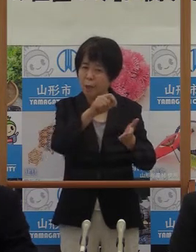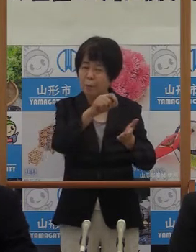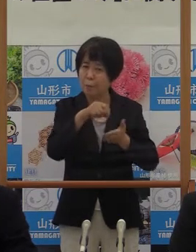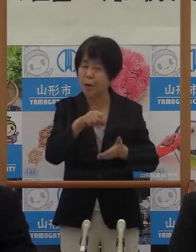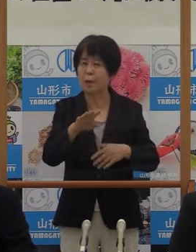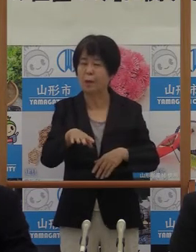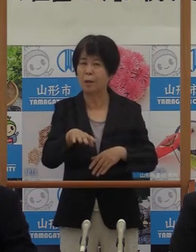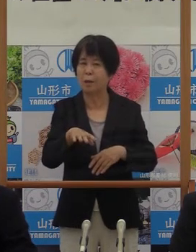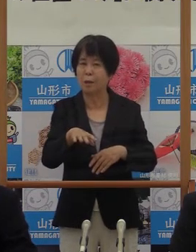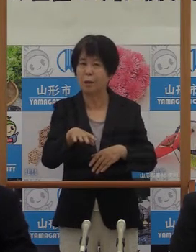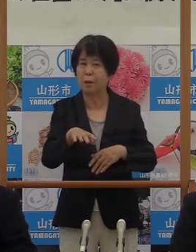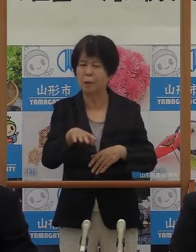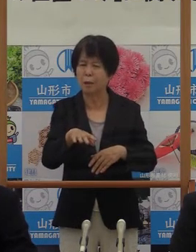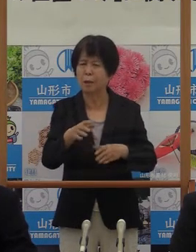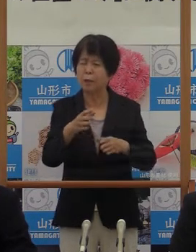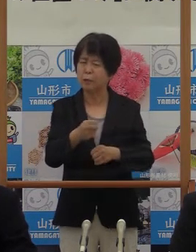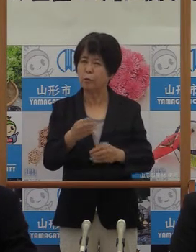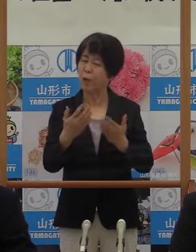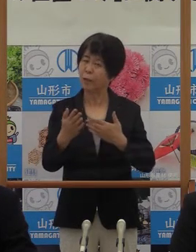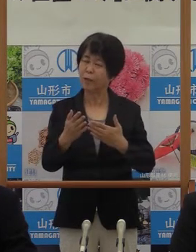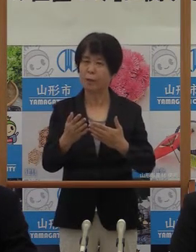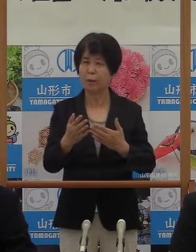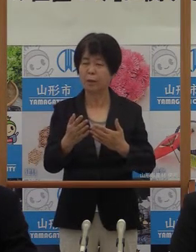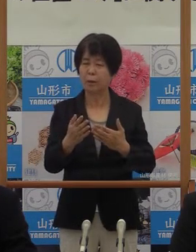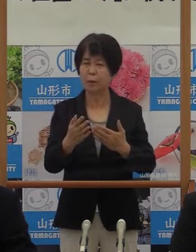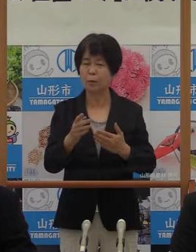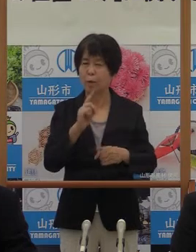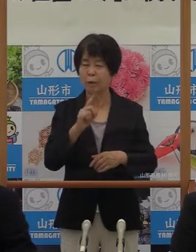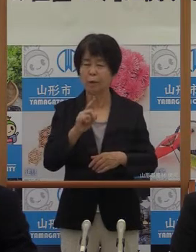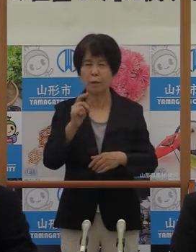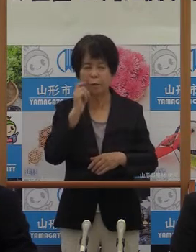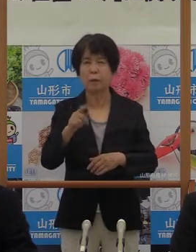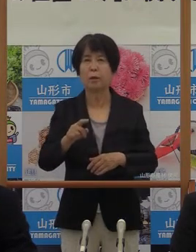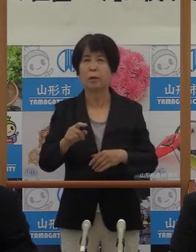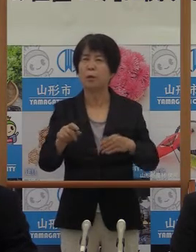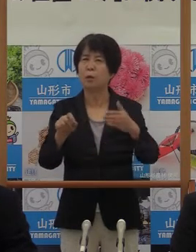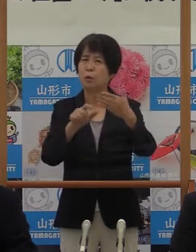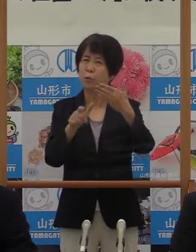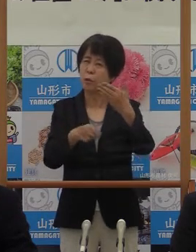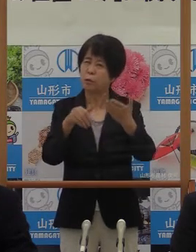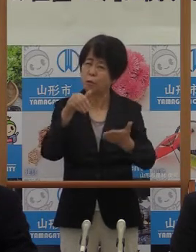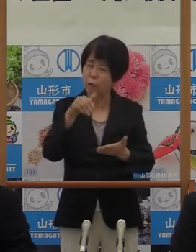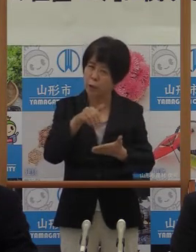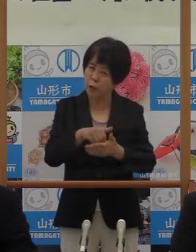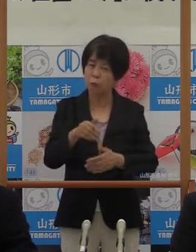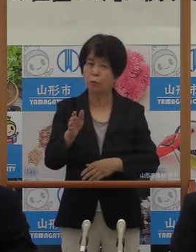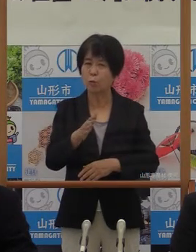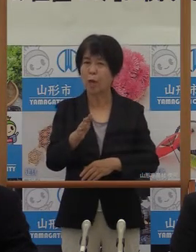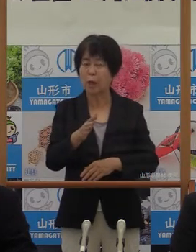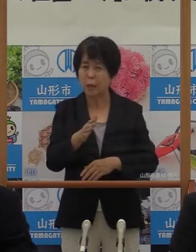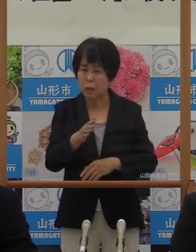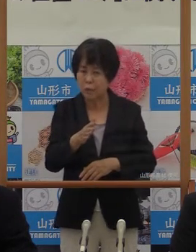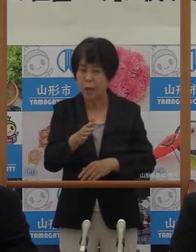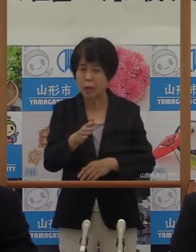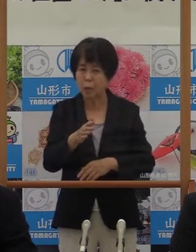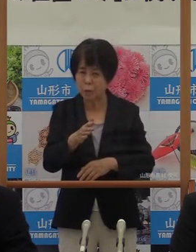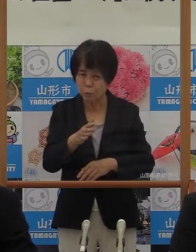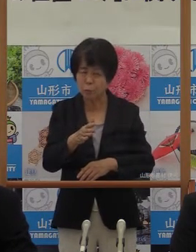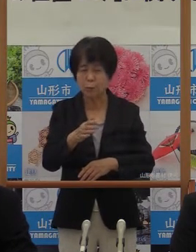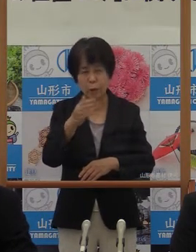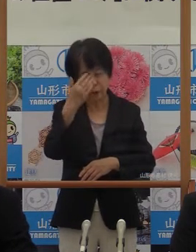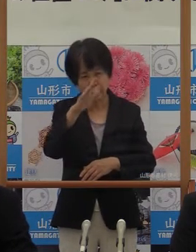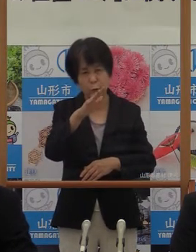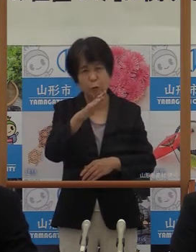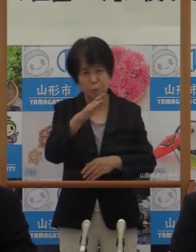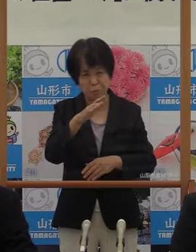必ずいつというところはなかなか申し上げられないんですが、9月の下旬にはですね、そのような話となり